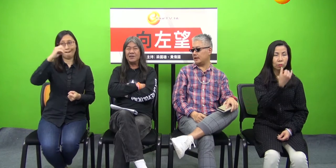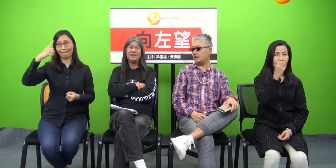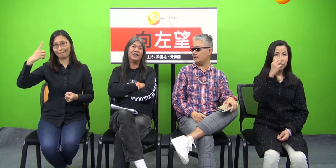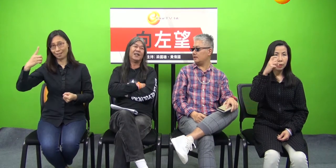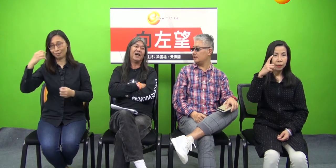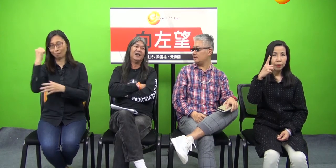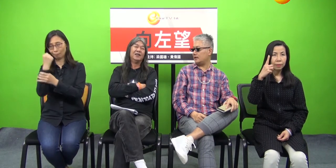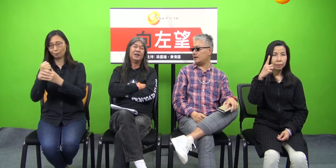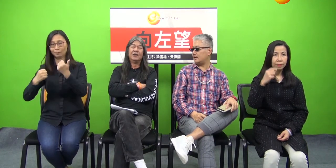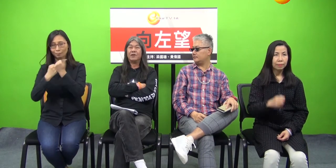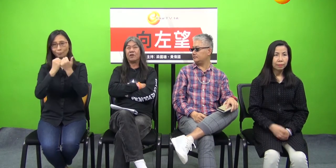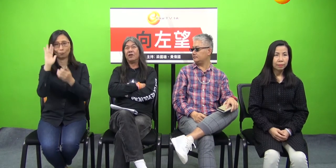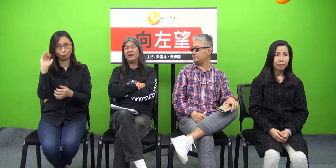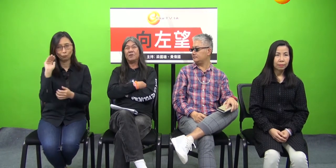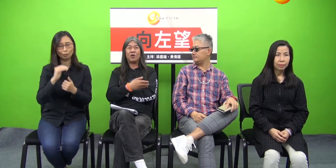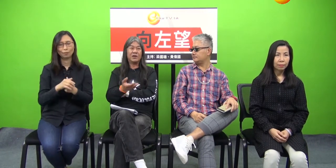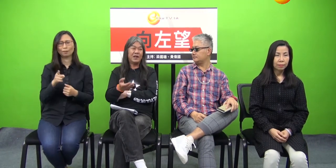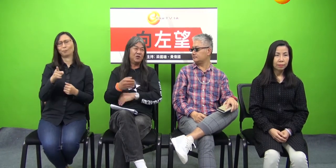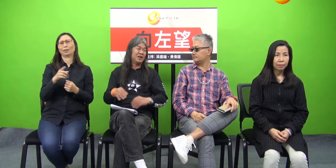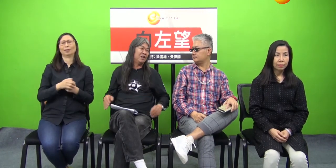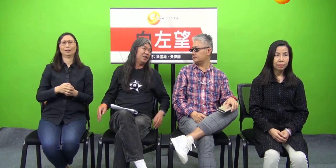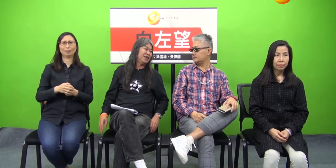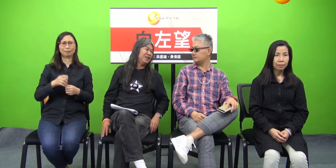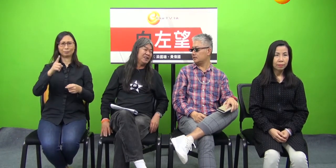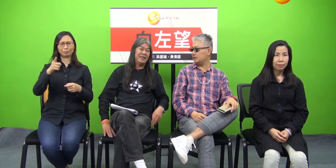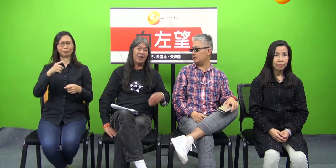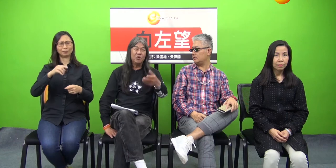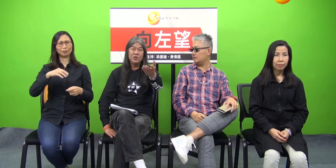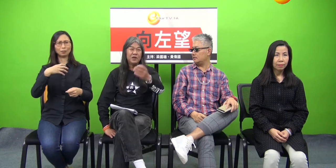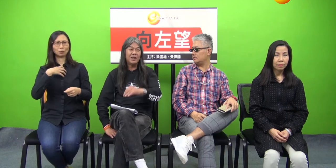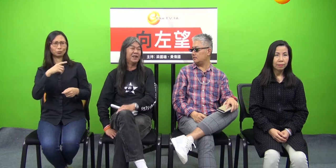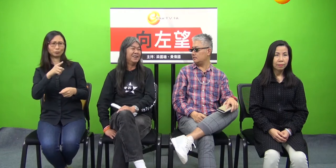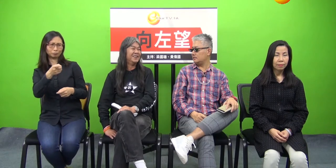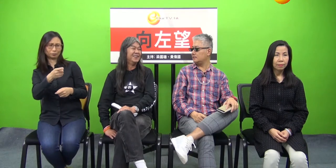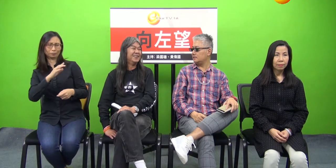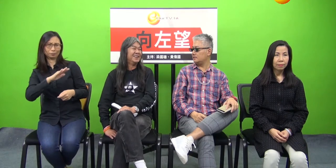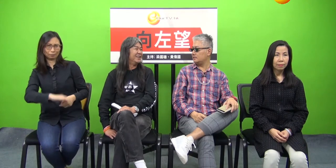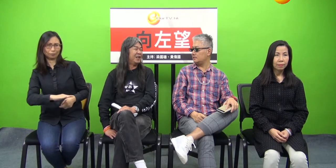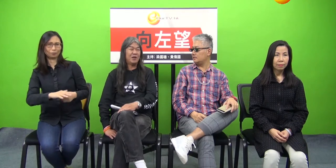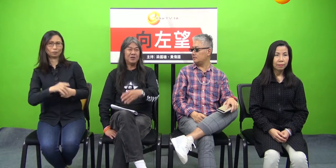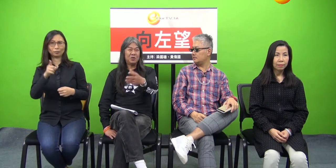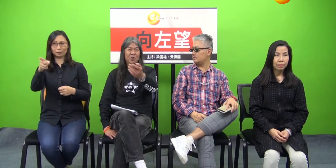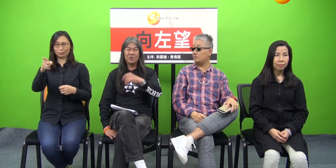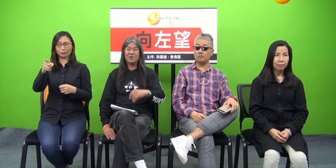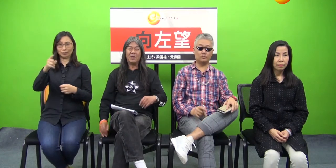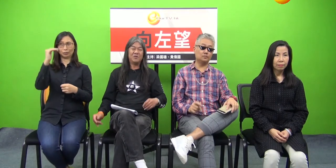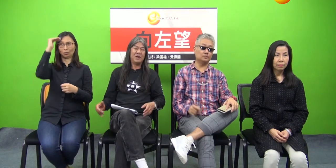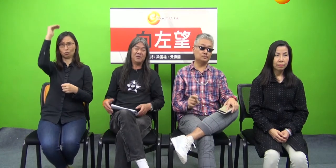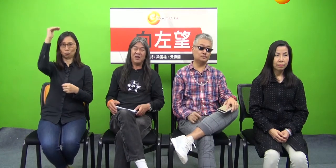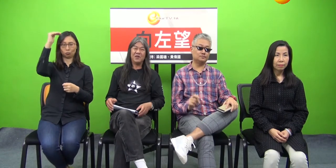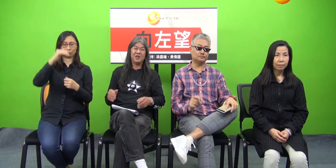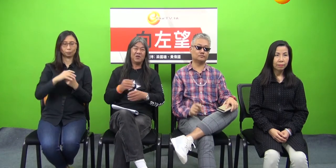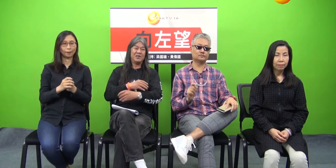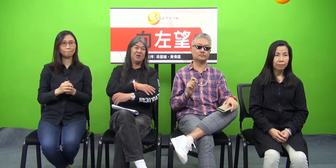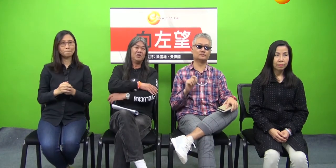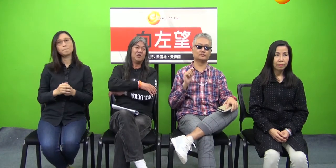六百零一嚿屎支持就得啦。 系啦， 大哥，你即系咪当我低端人口啊？你哋系高端啊，系咪充分发